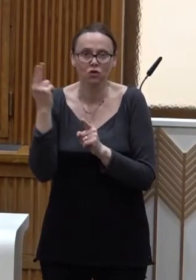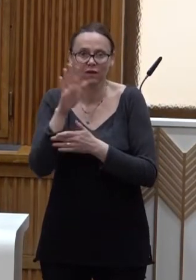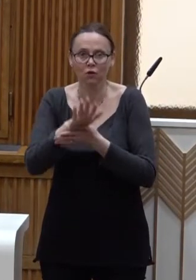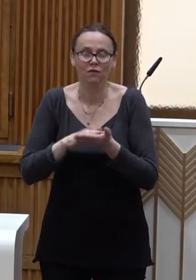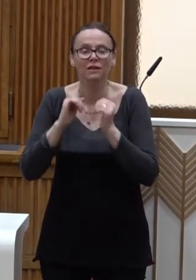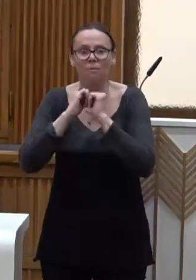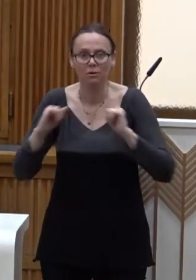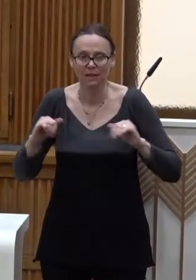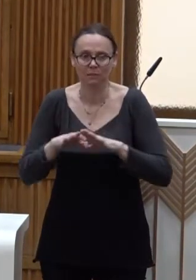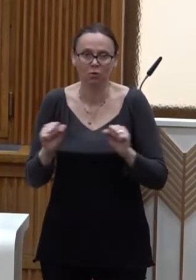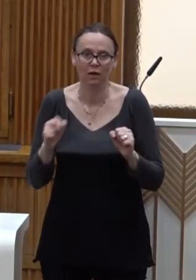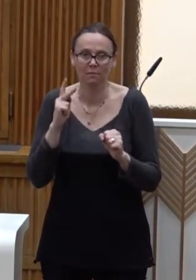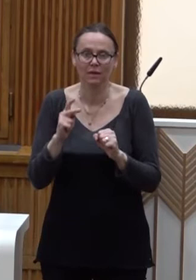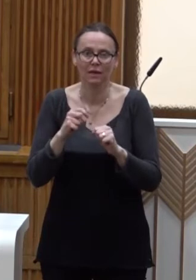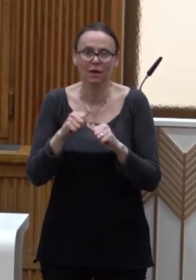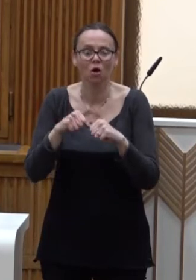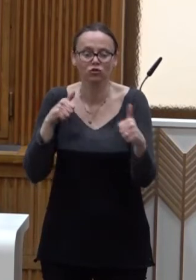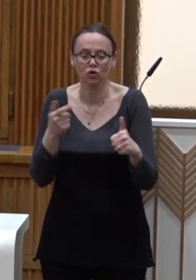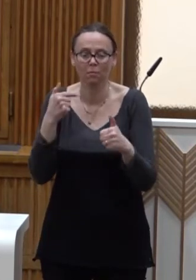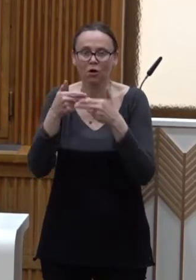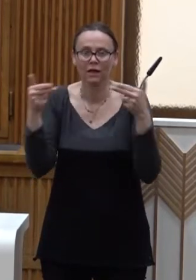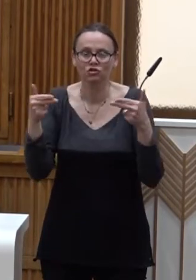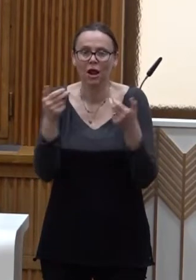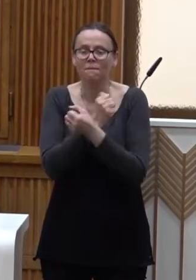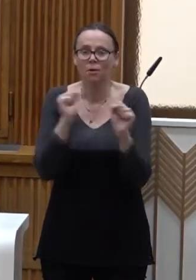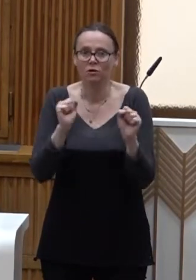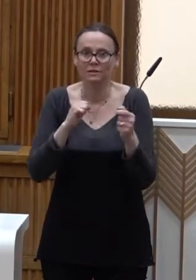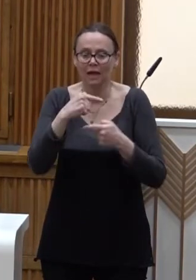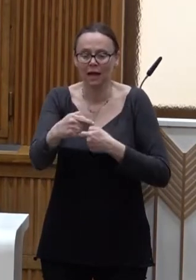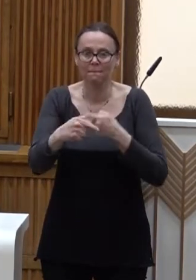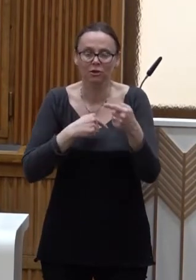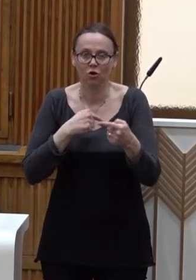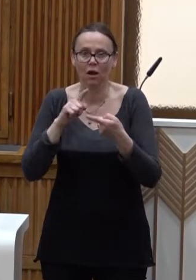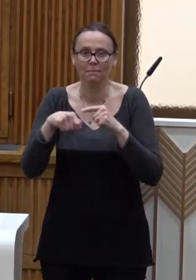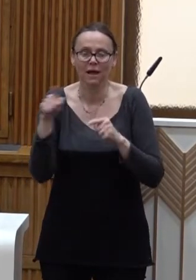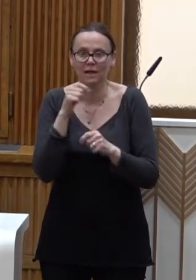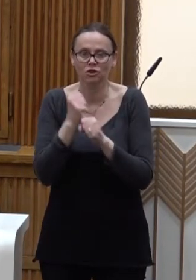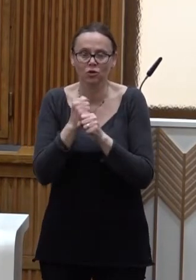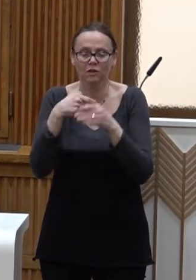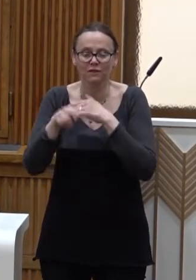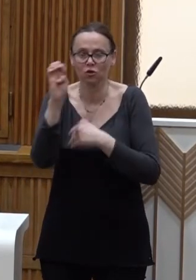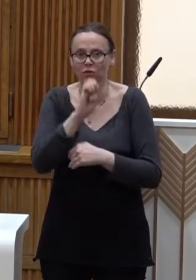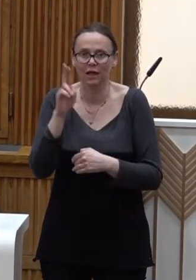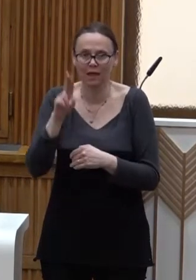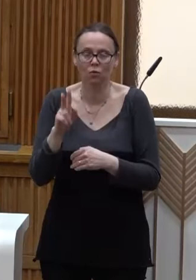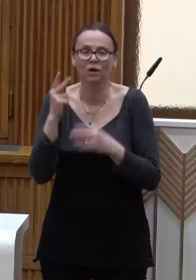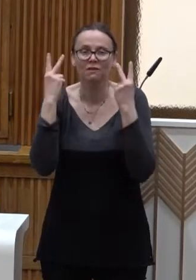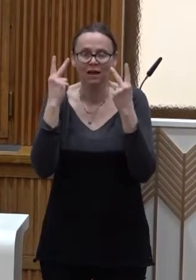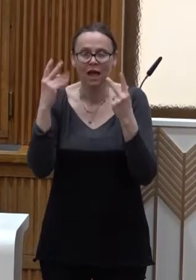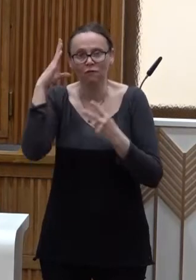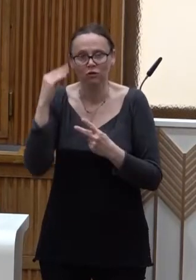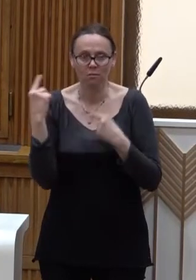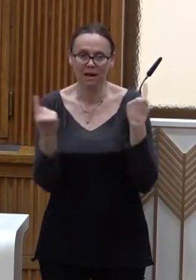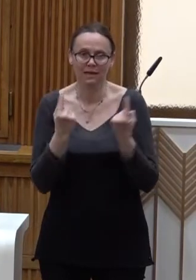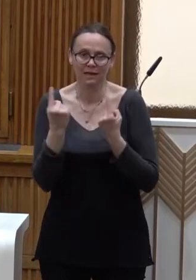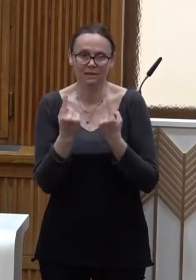uvedejo posebni ukrepi, ki odstopajo od načel prostega pretoka blaga in storitev znotraj EU, ki veljajo seveda v normalnih